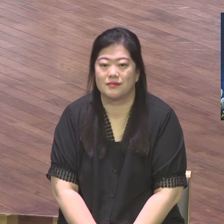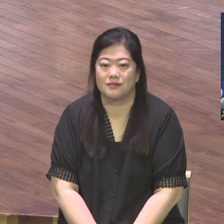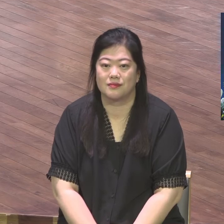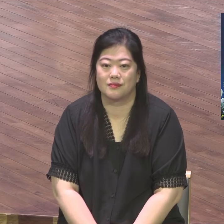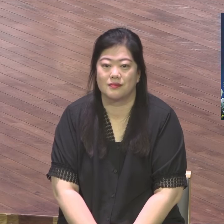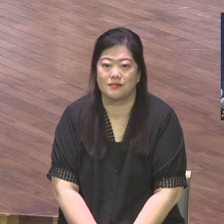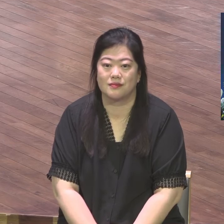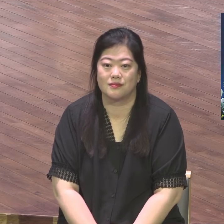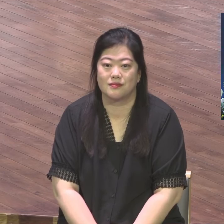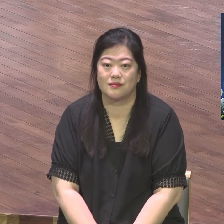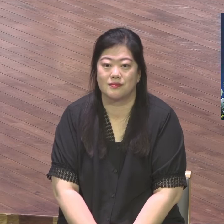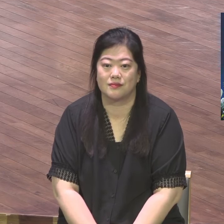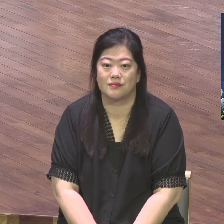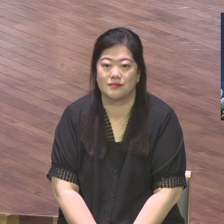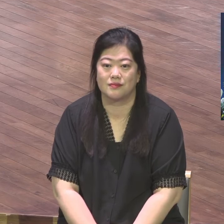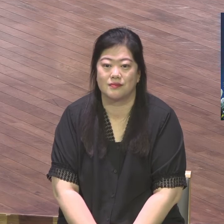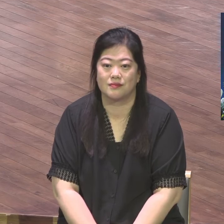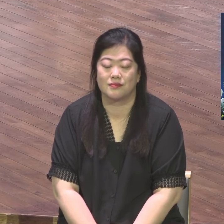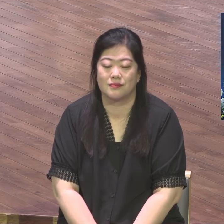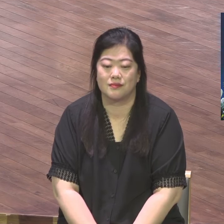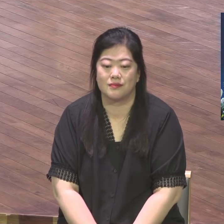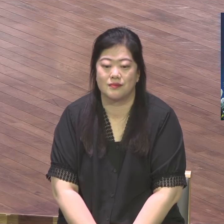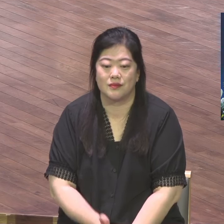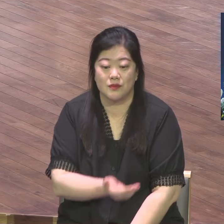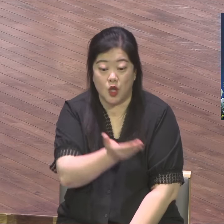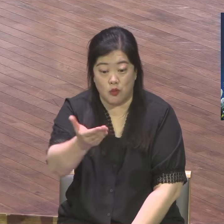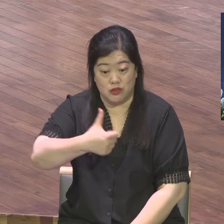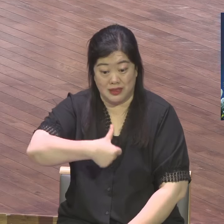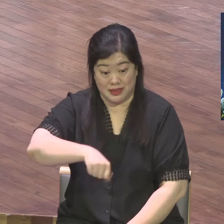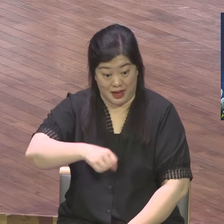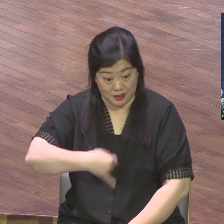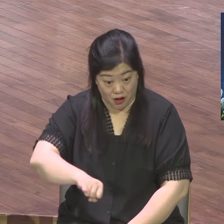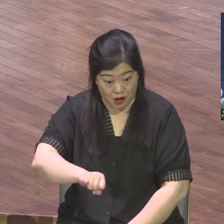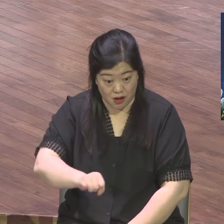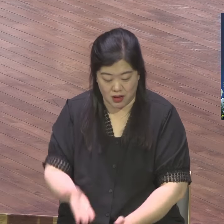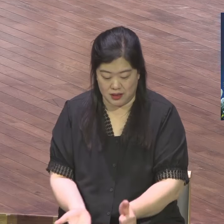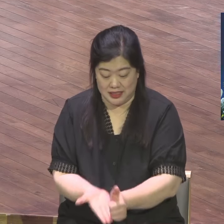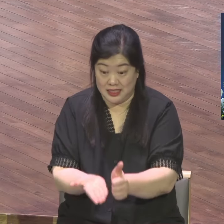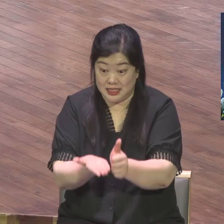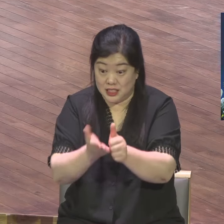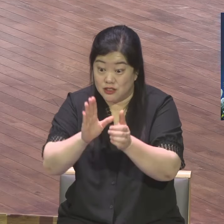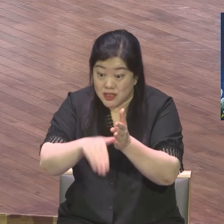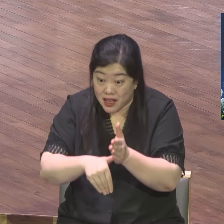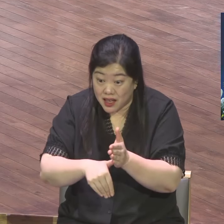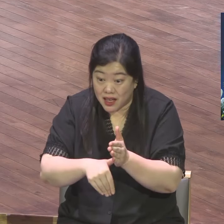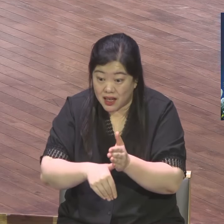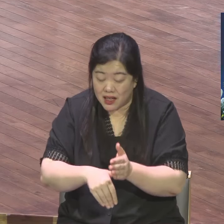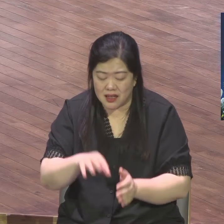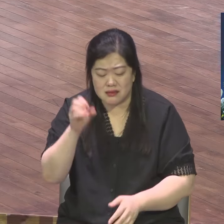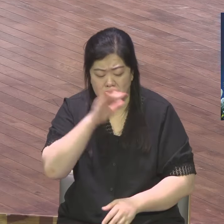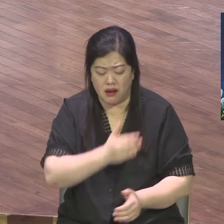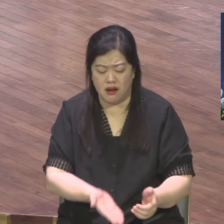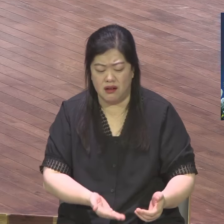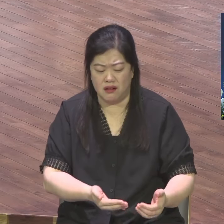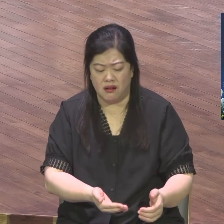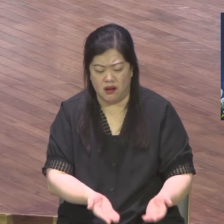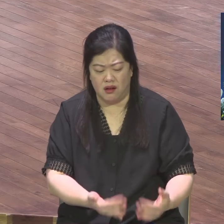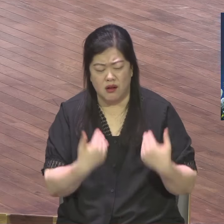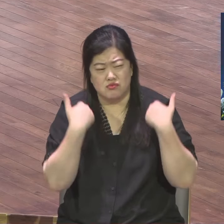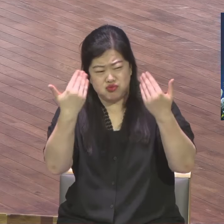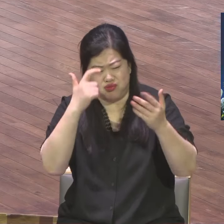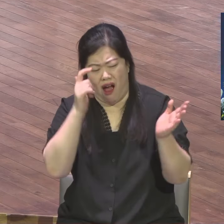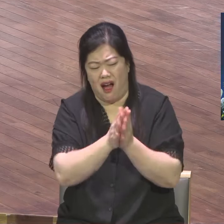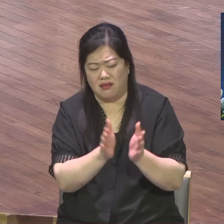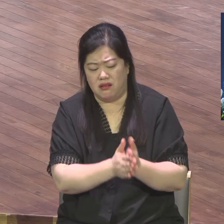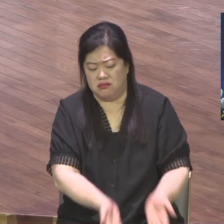하나님 우리 자녀들을 서밋으로 세우게 하여 주옵소서. 그리고 오늘 장로님 아이들 아들 하나님도 보니까 벌써는